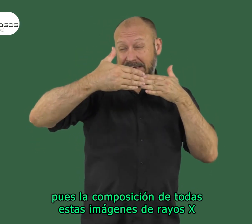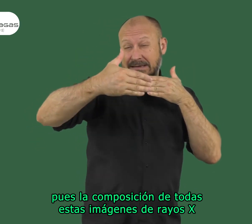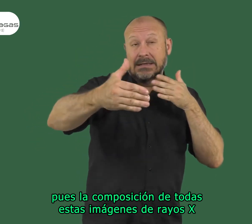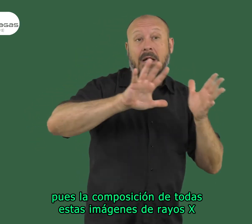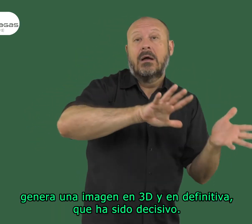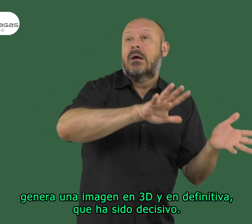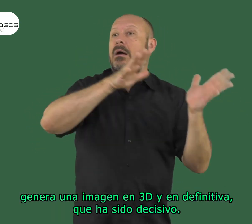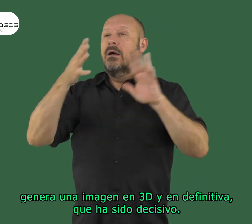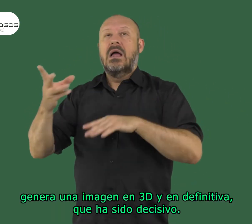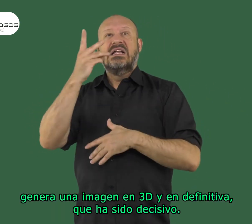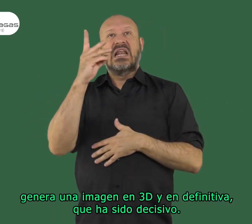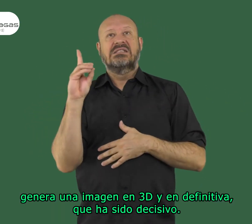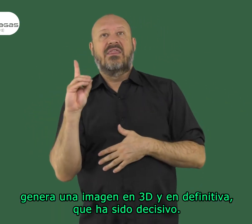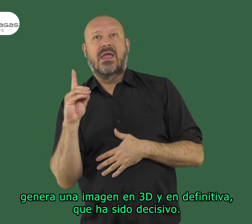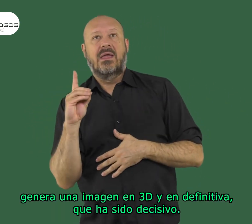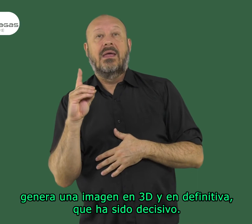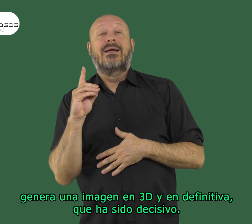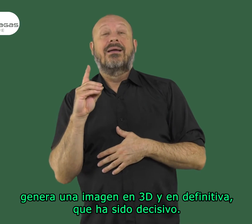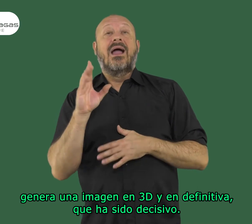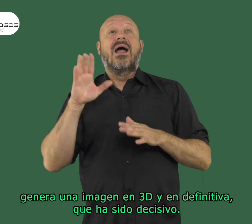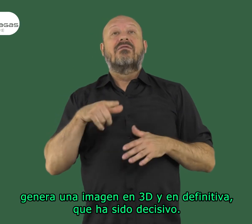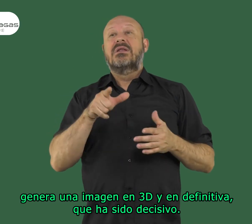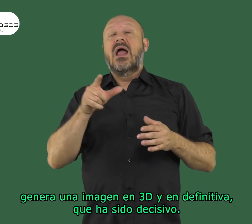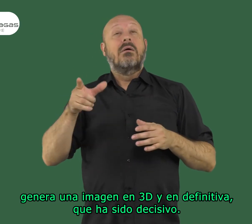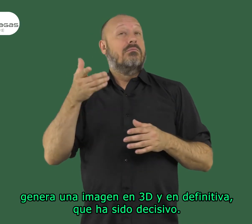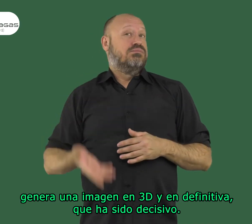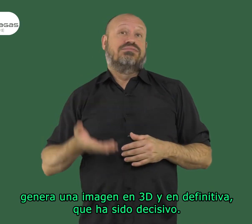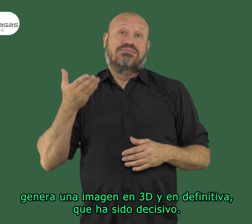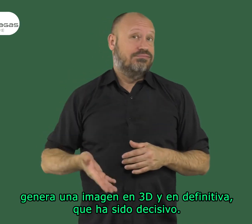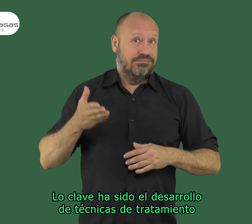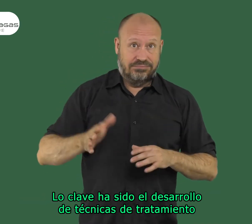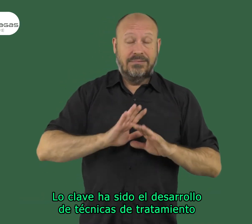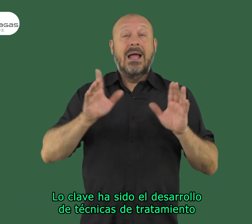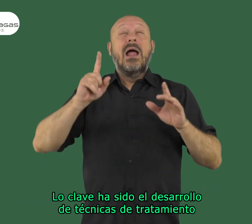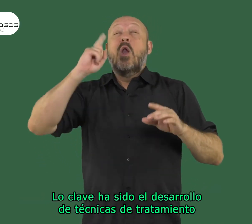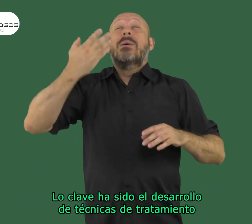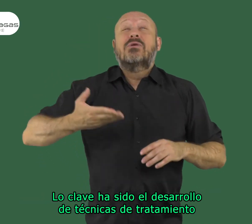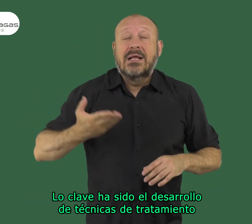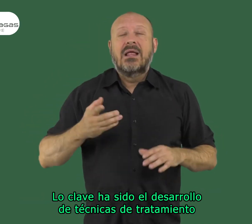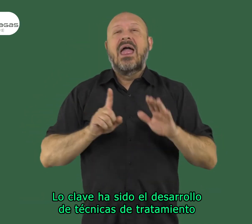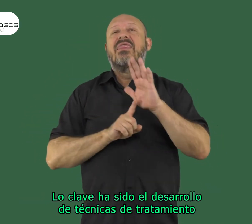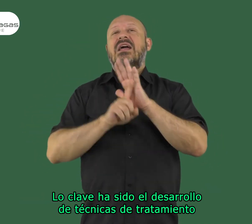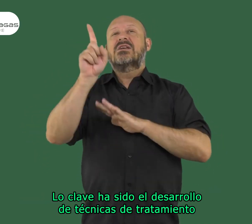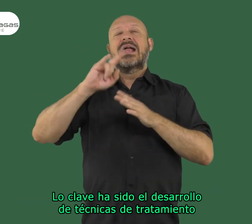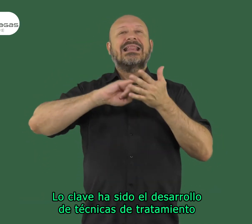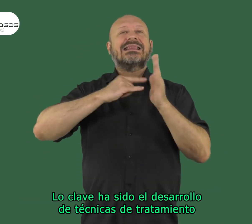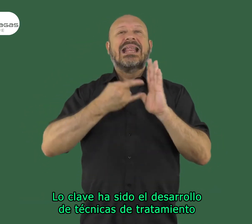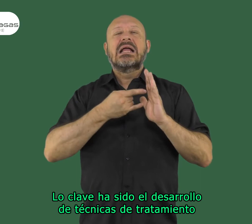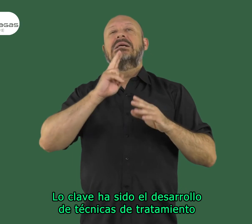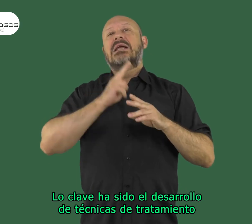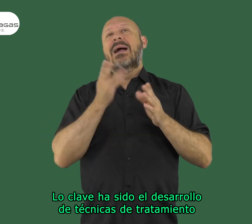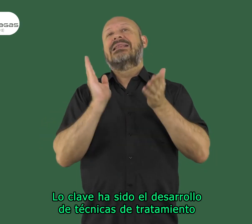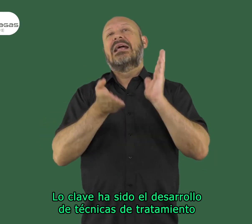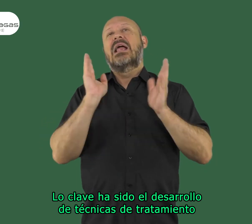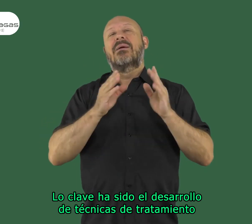imágenes de rayos X genera una imagen en 3D. Y en definitiva, ¿qué ha sido decisivo? Lo clave ha sido el desarrollo